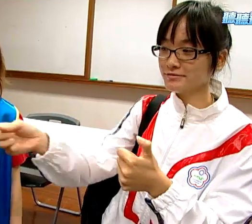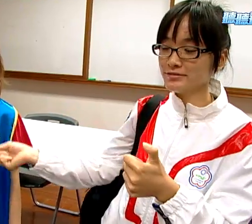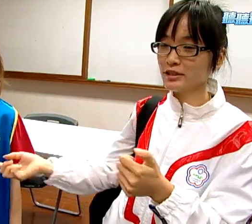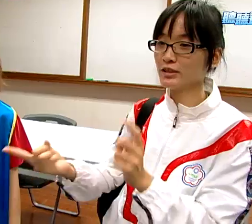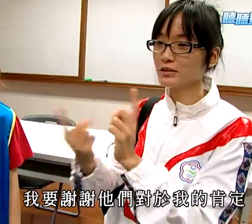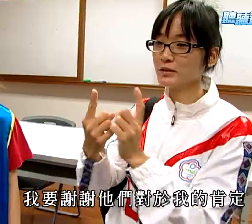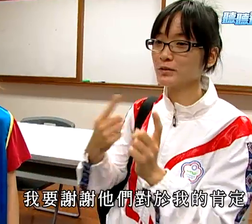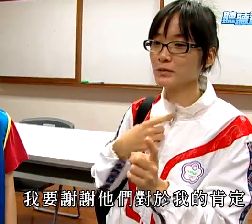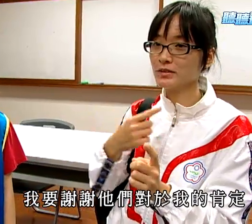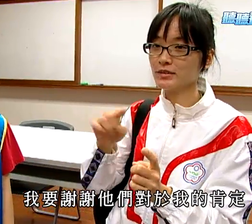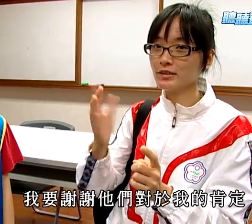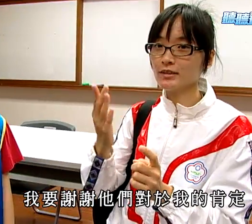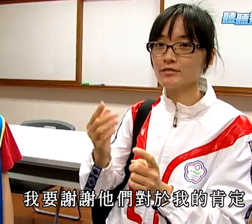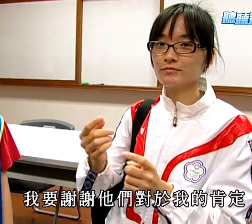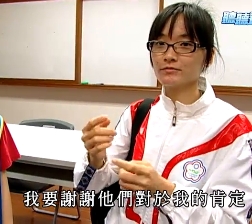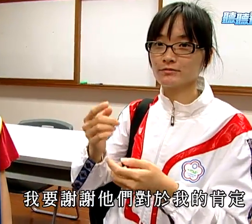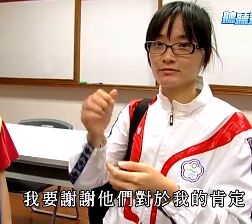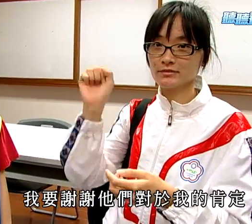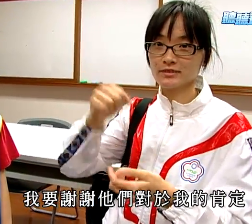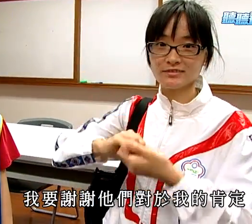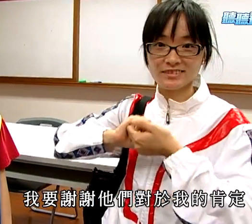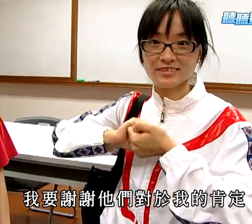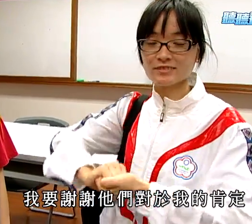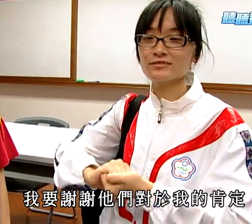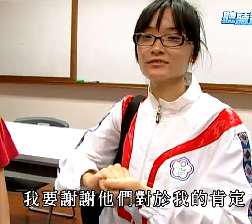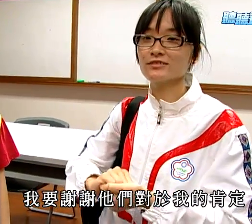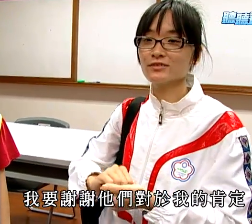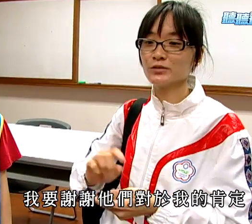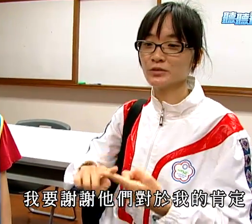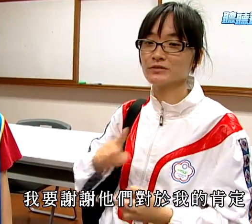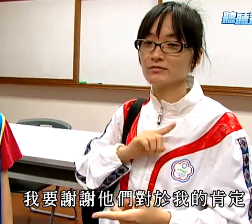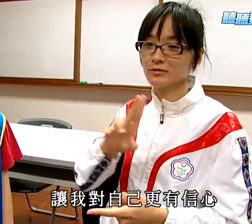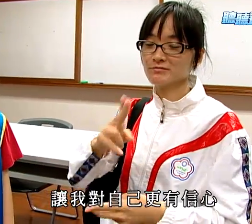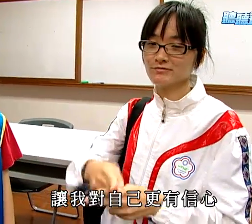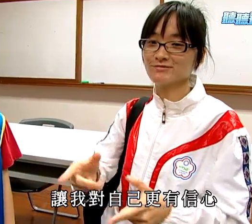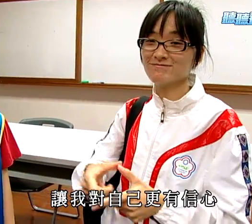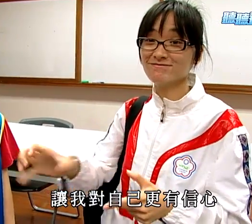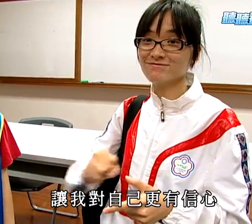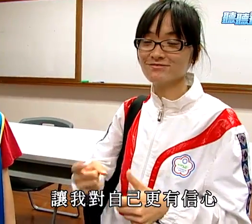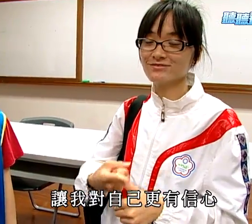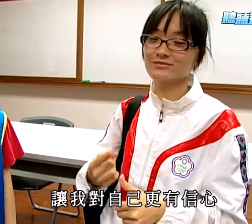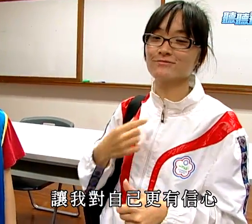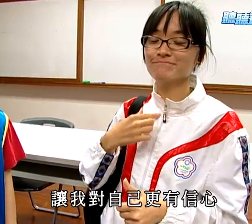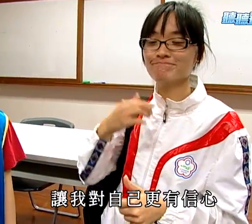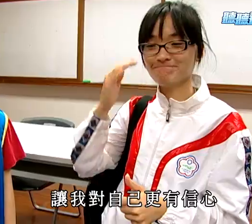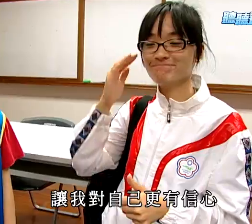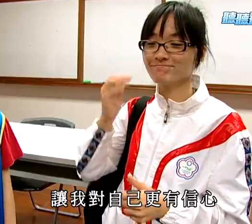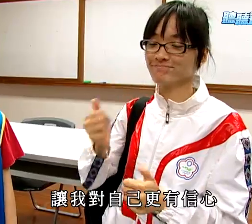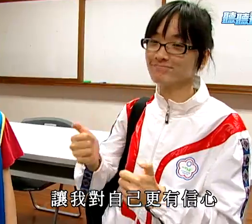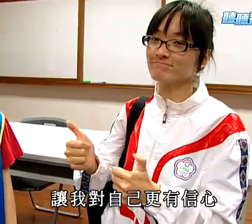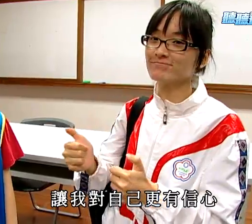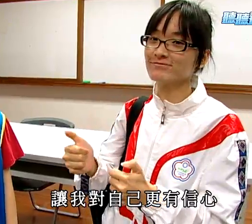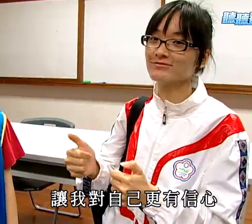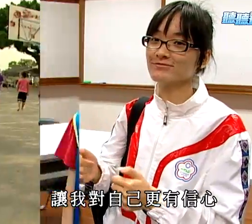我要谢谢他们对于我的肯定，让我对自己更有信心。谢谢他